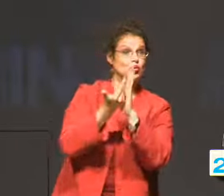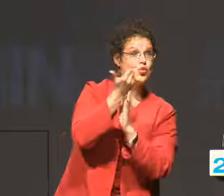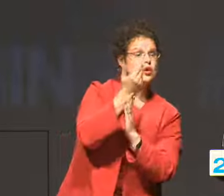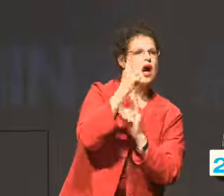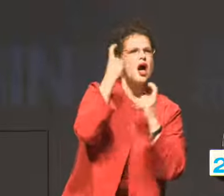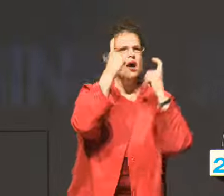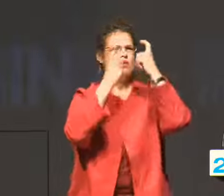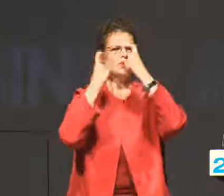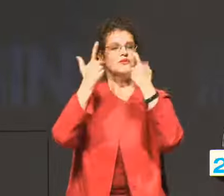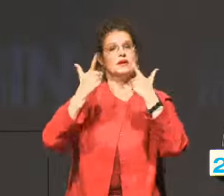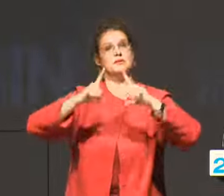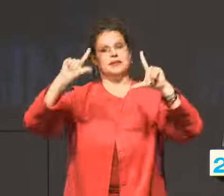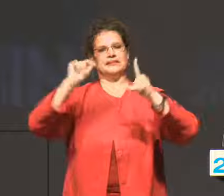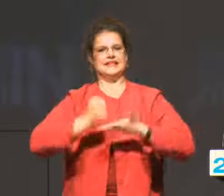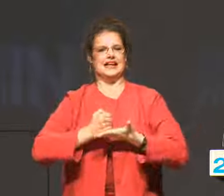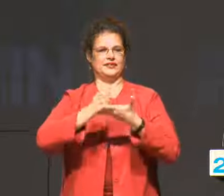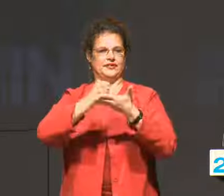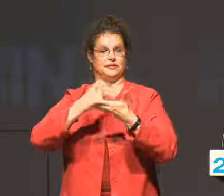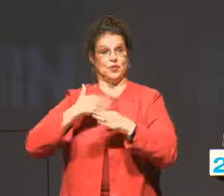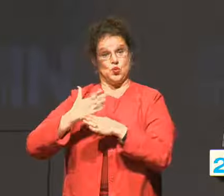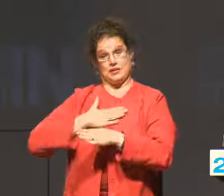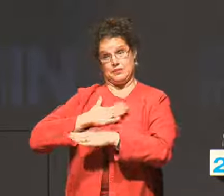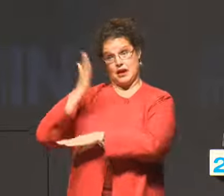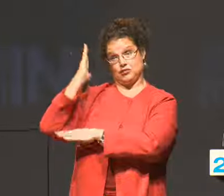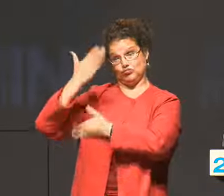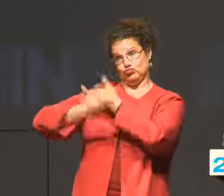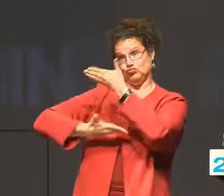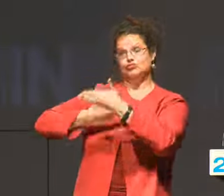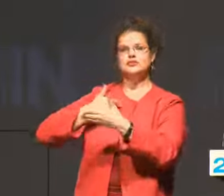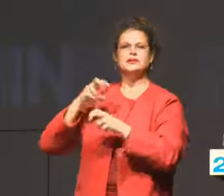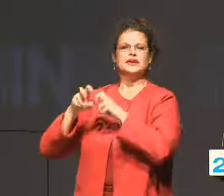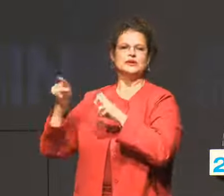Bildern begleiten und sie auch zum Denken anregen.